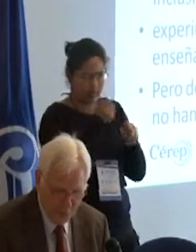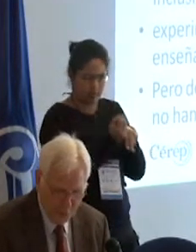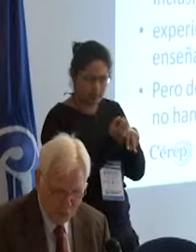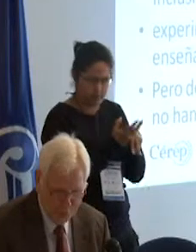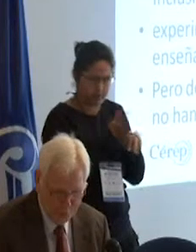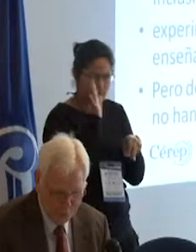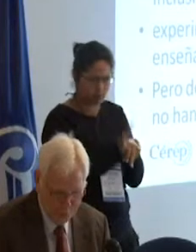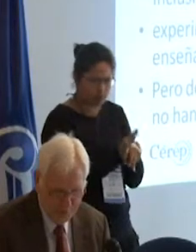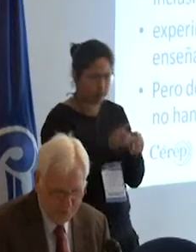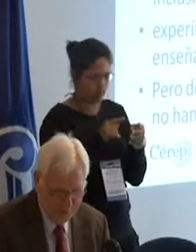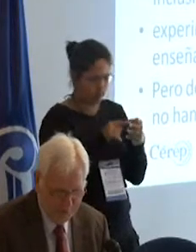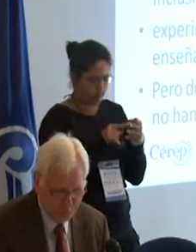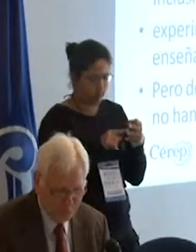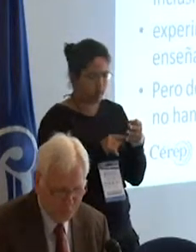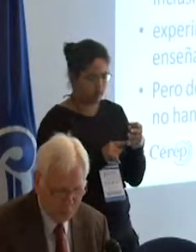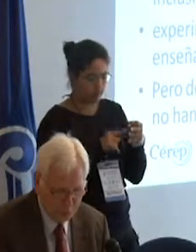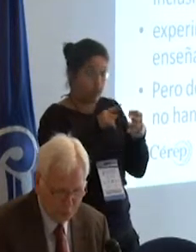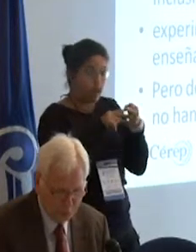Una docente